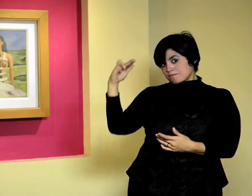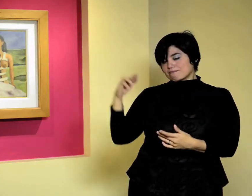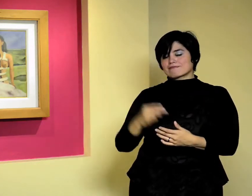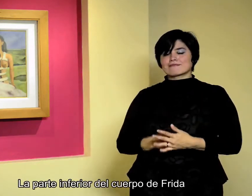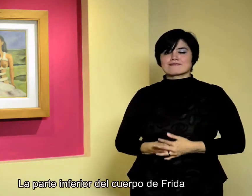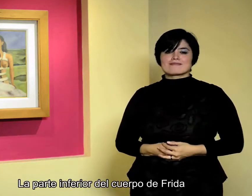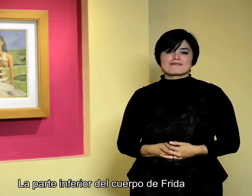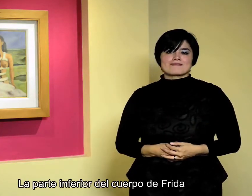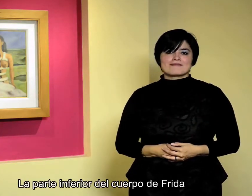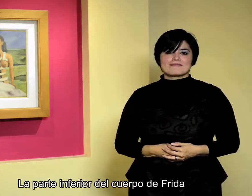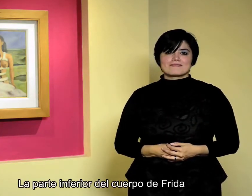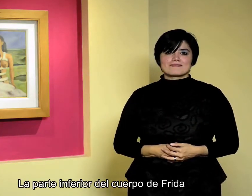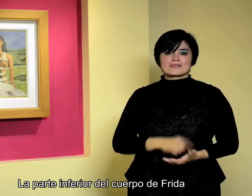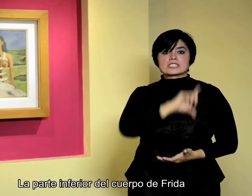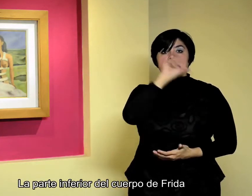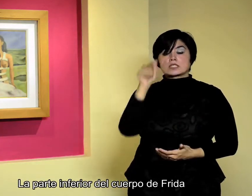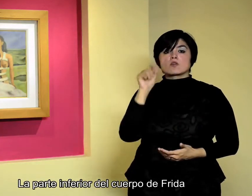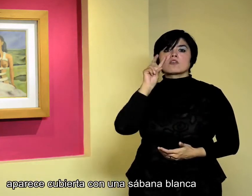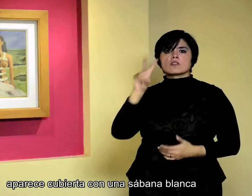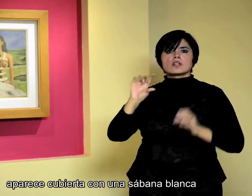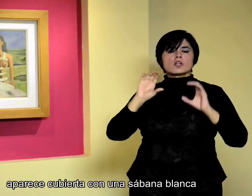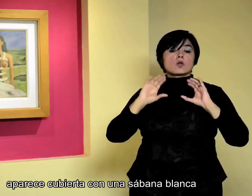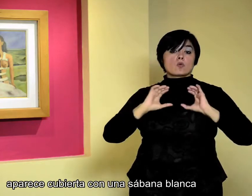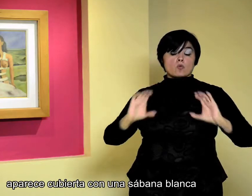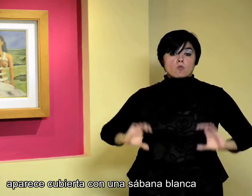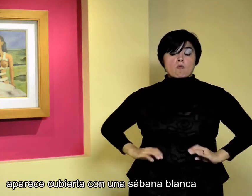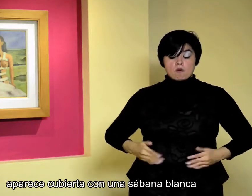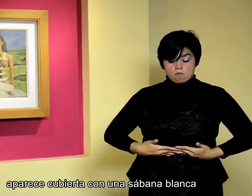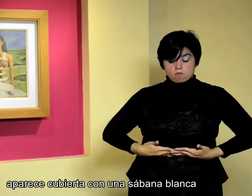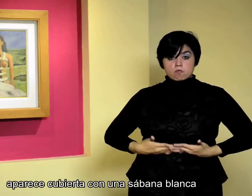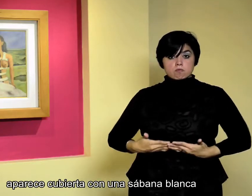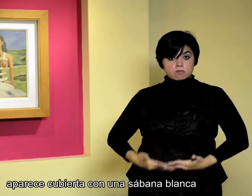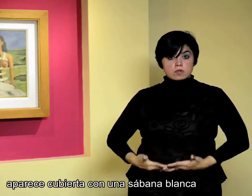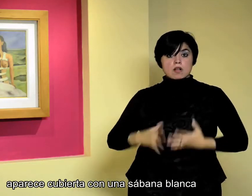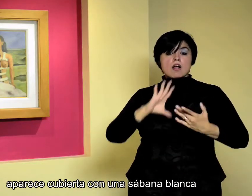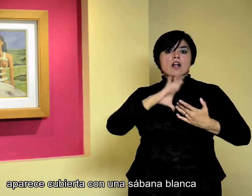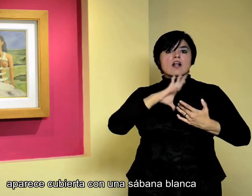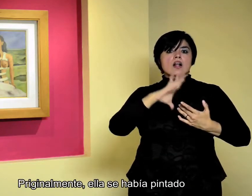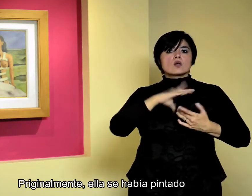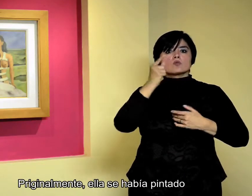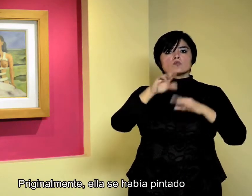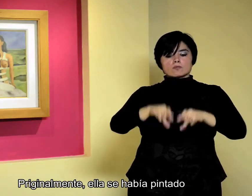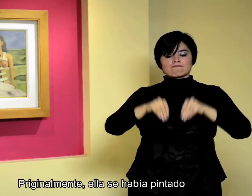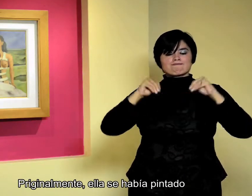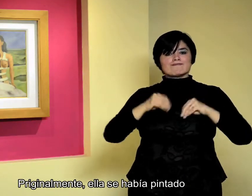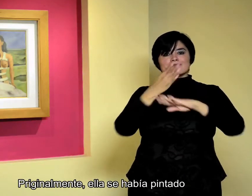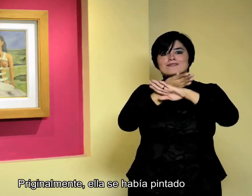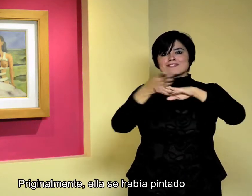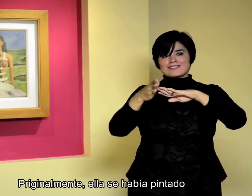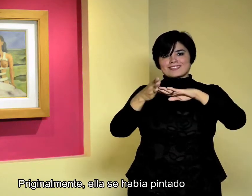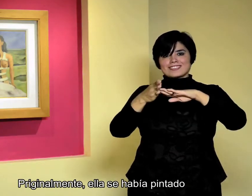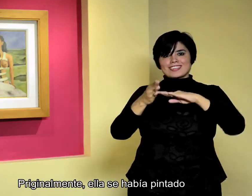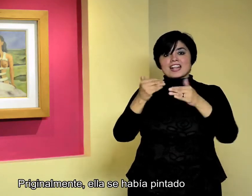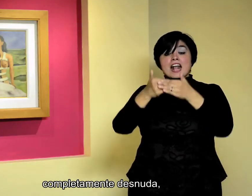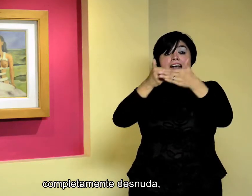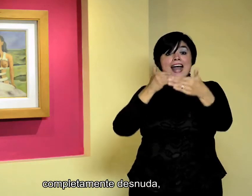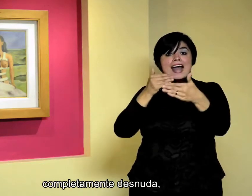La parte inferior del cuerpo de Frida aparece cubierta con una sábana blanca. Originalmente ella se había pintado